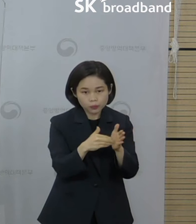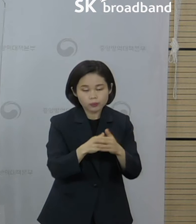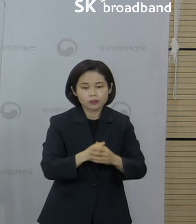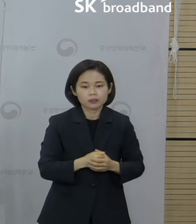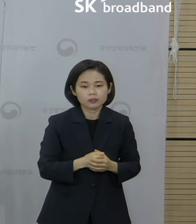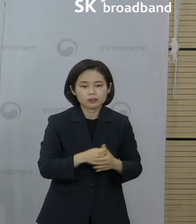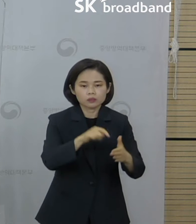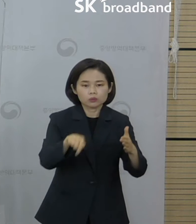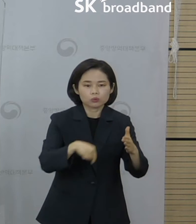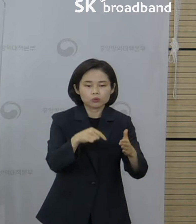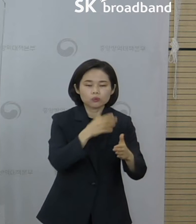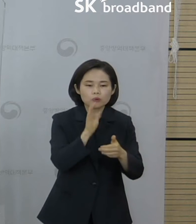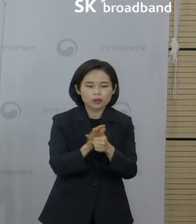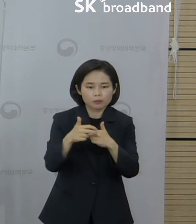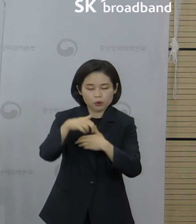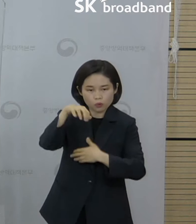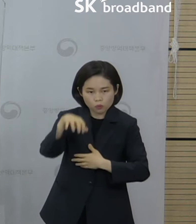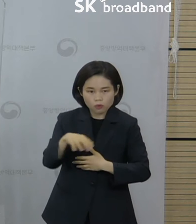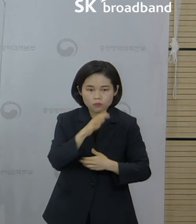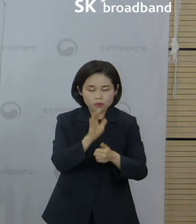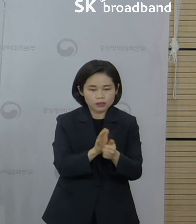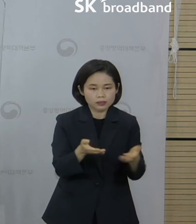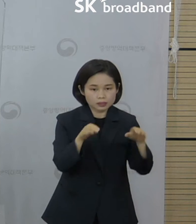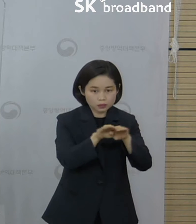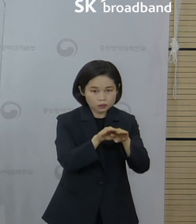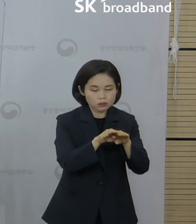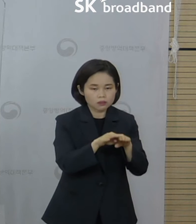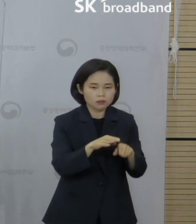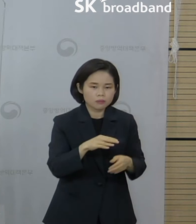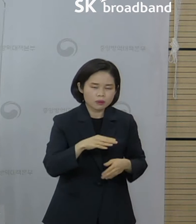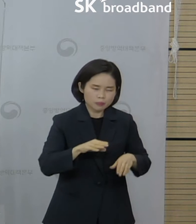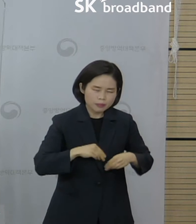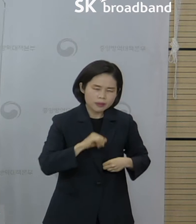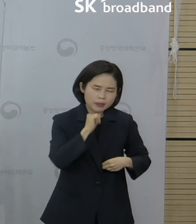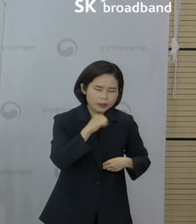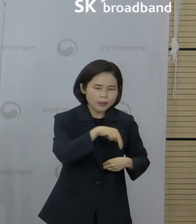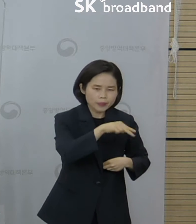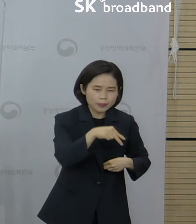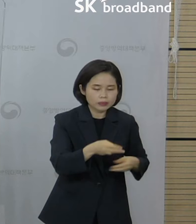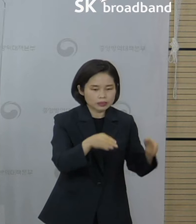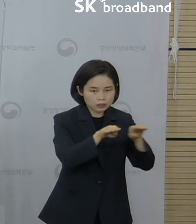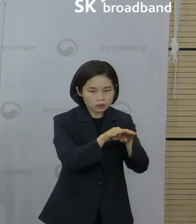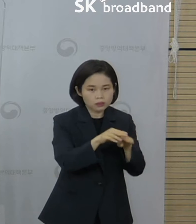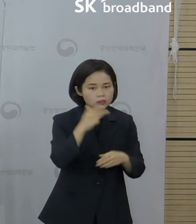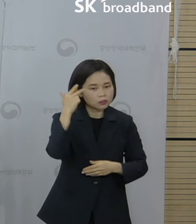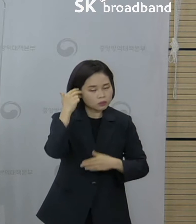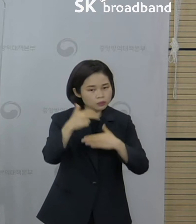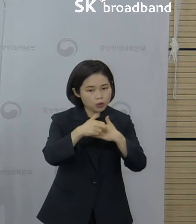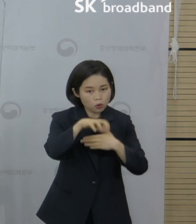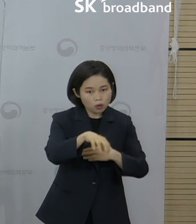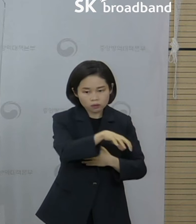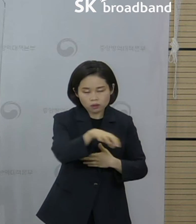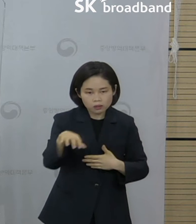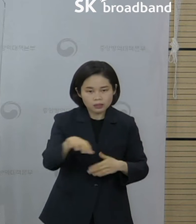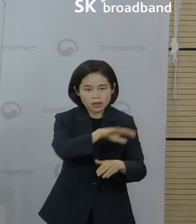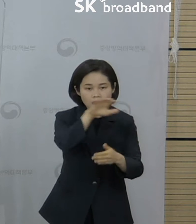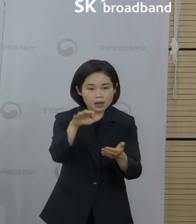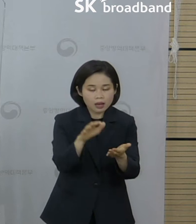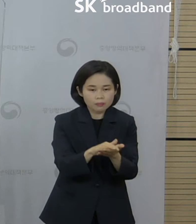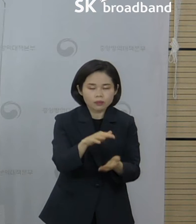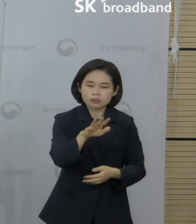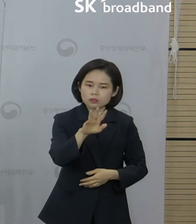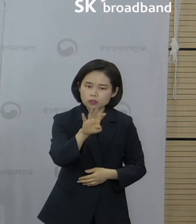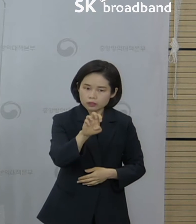중 요양병원, 요양시설, 노숙인 시설, 정신병원 등총